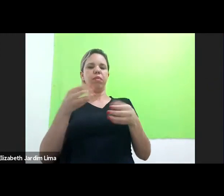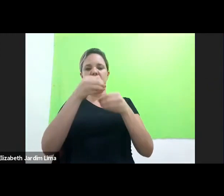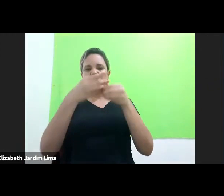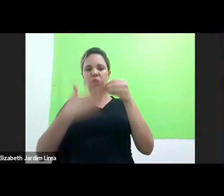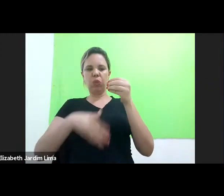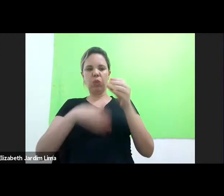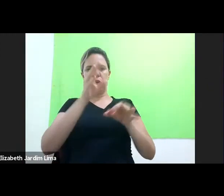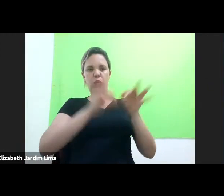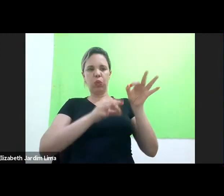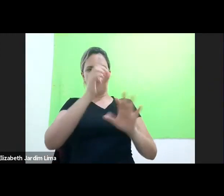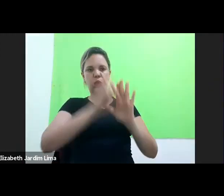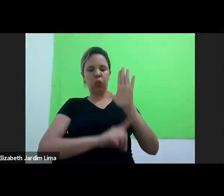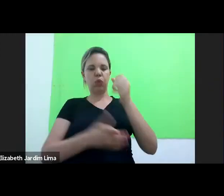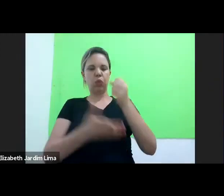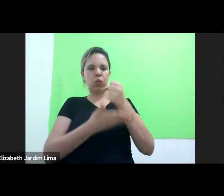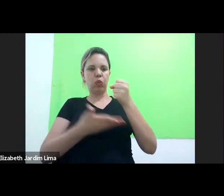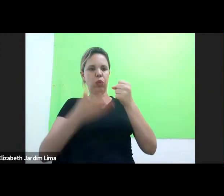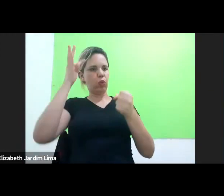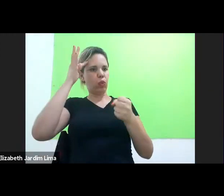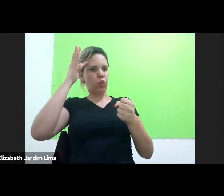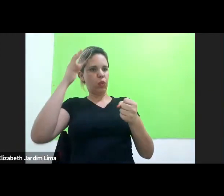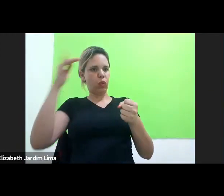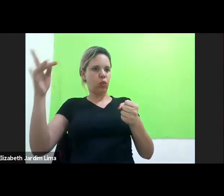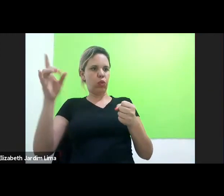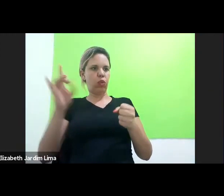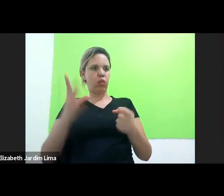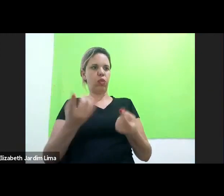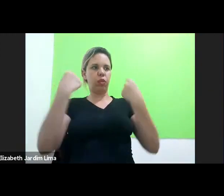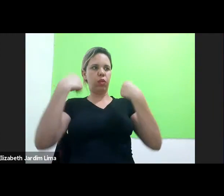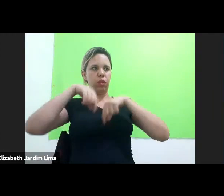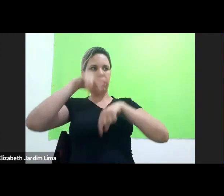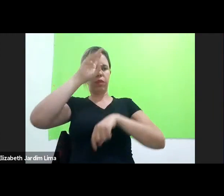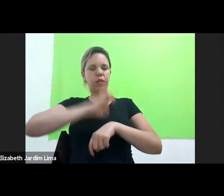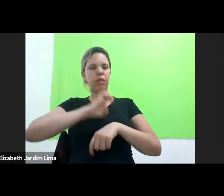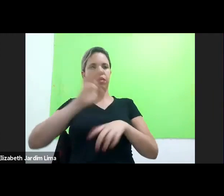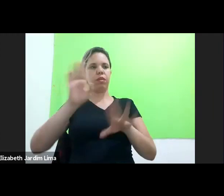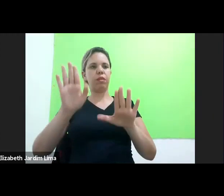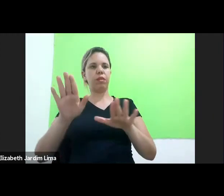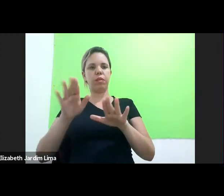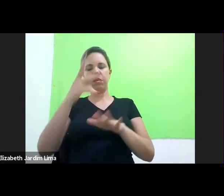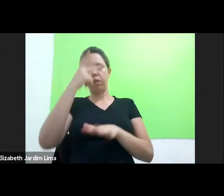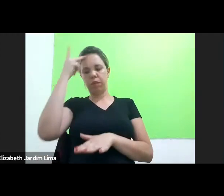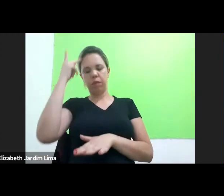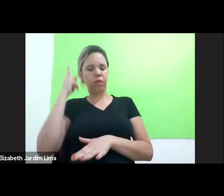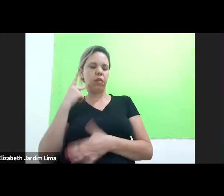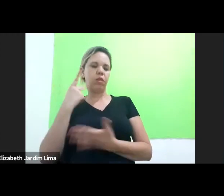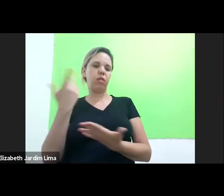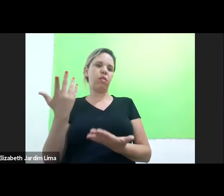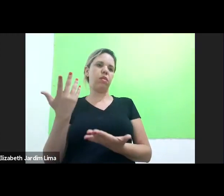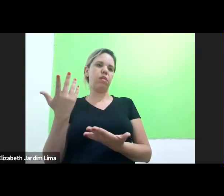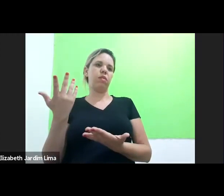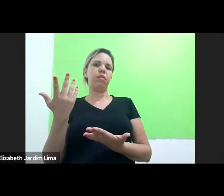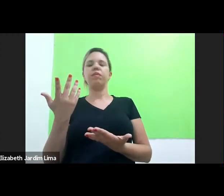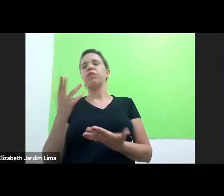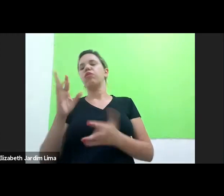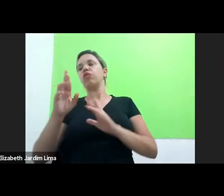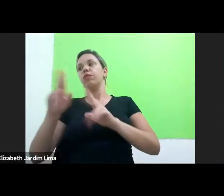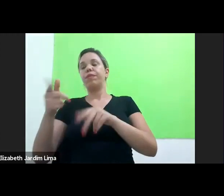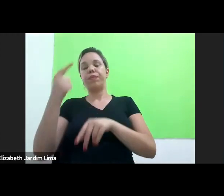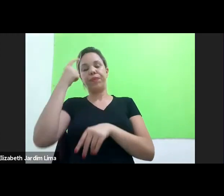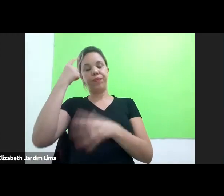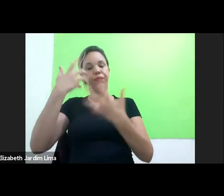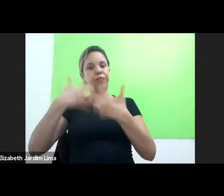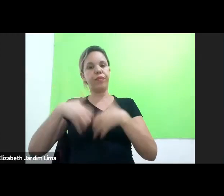jurídico com base em teorias, né, eurocêntricas, colonizadoras, Então, eu cheguei a uma realidade muito